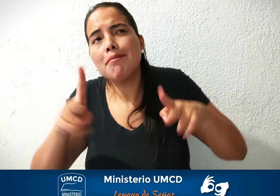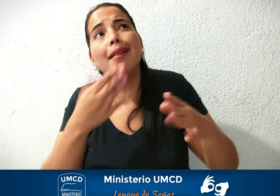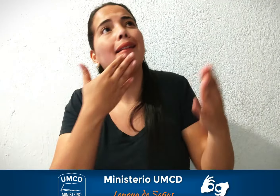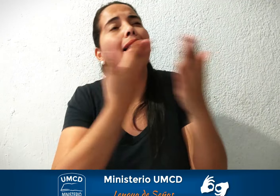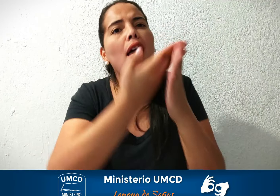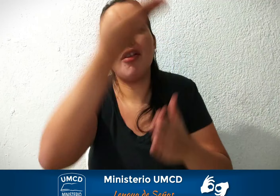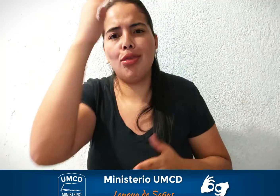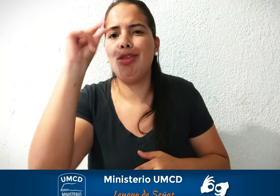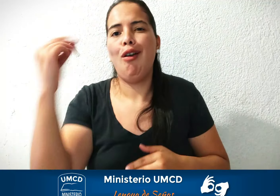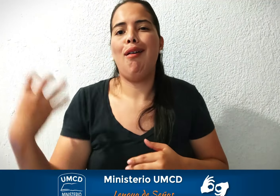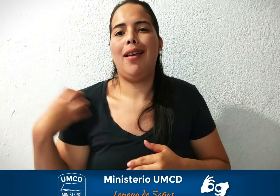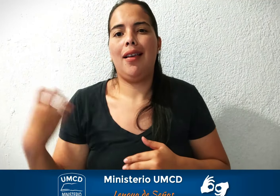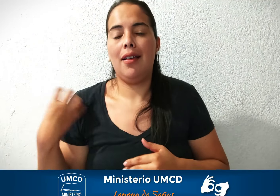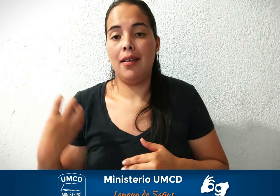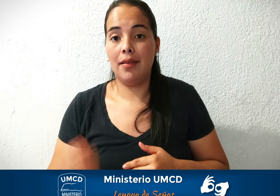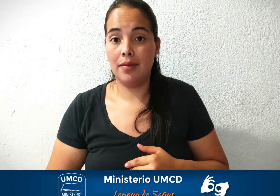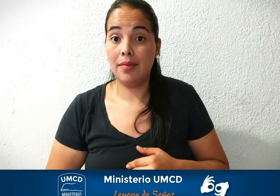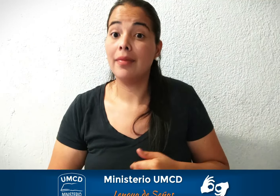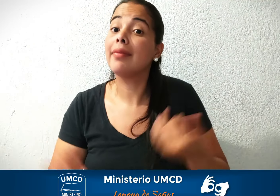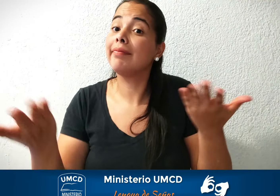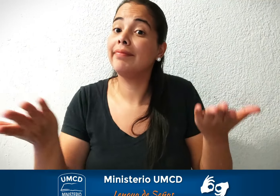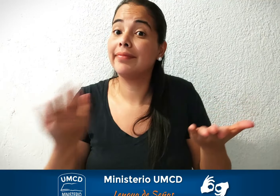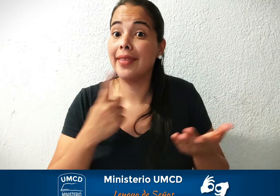de su vida también.